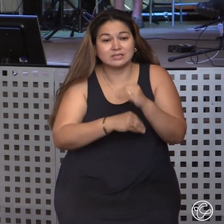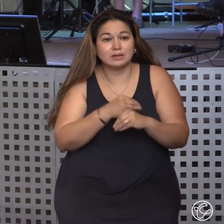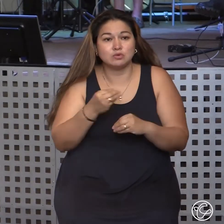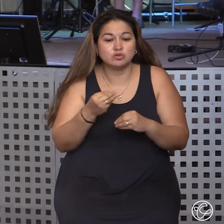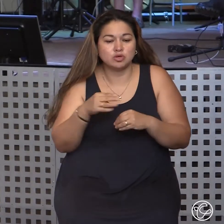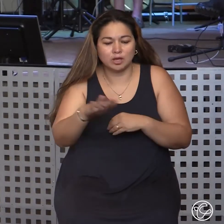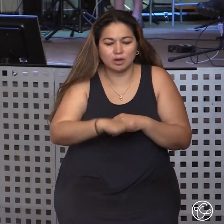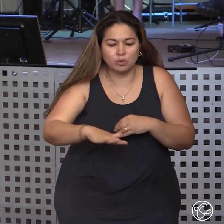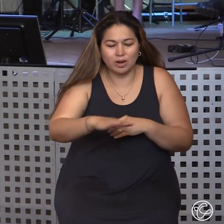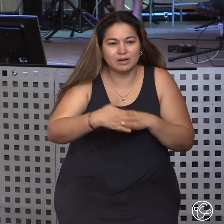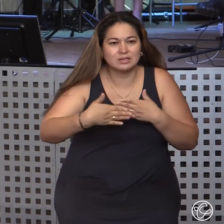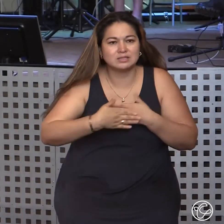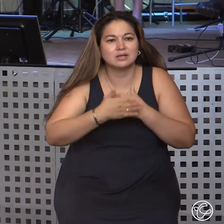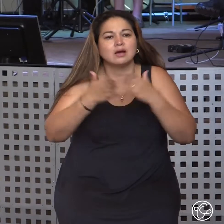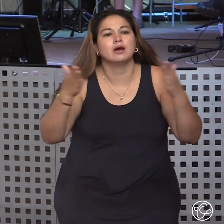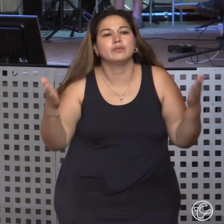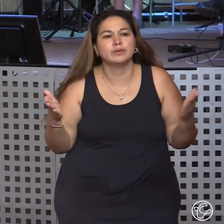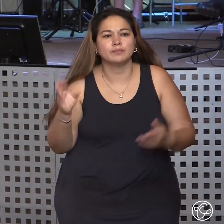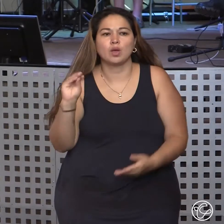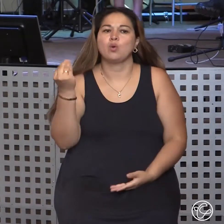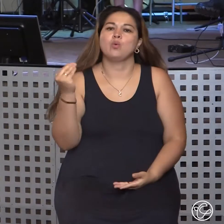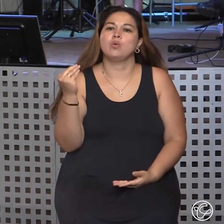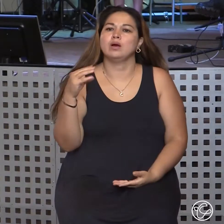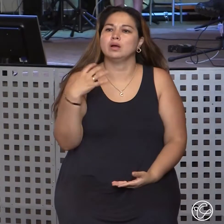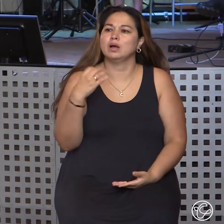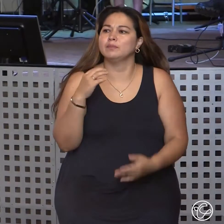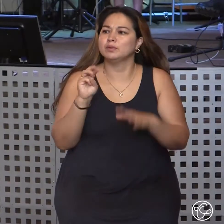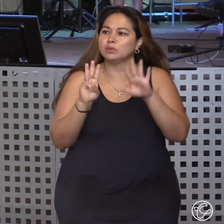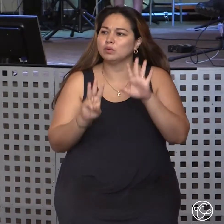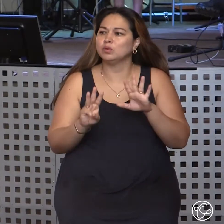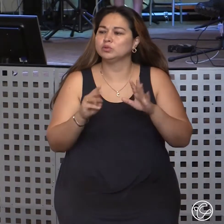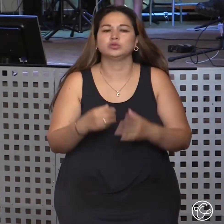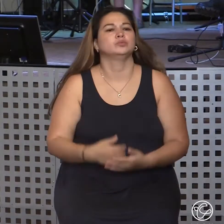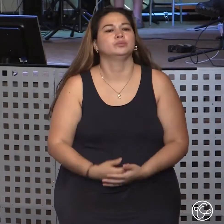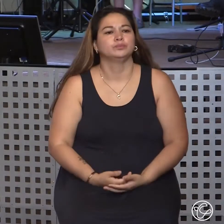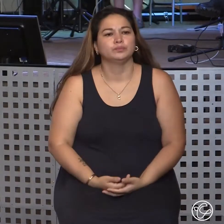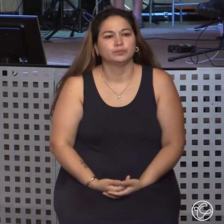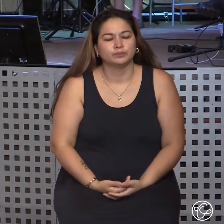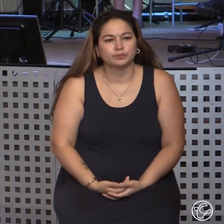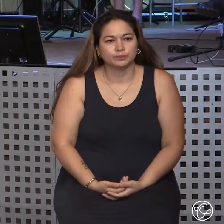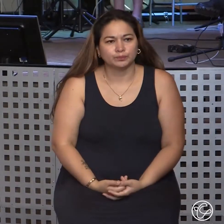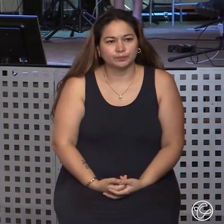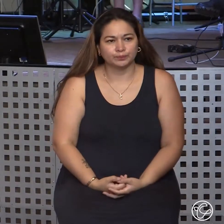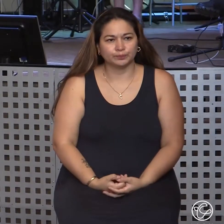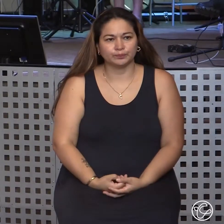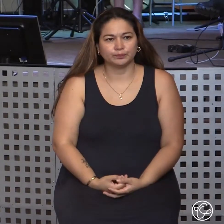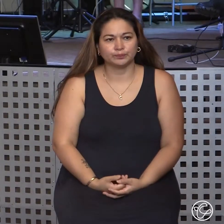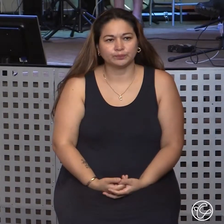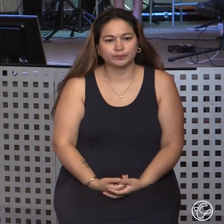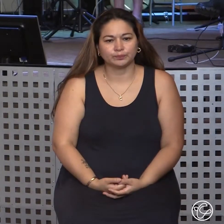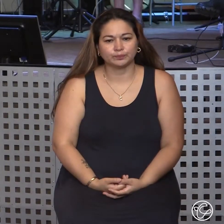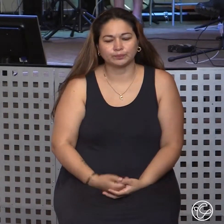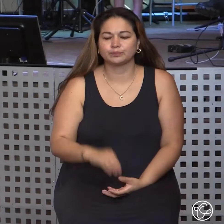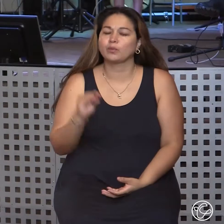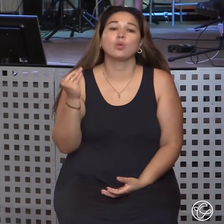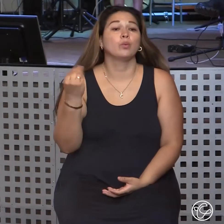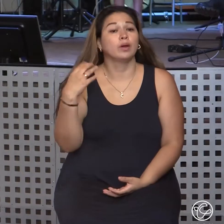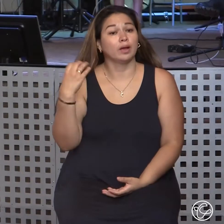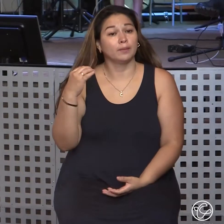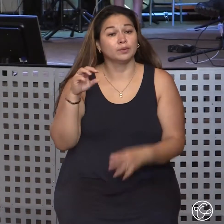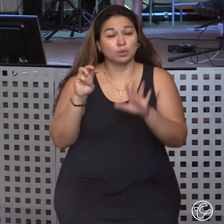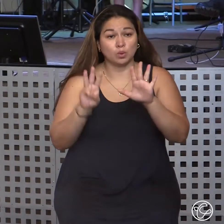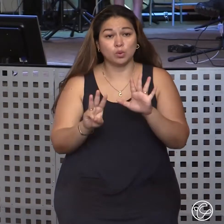Juan capítulo 8. Yo también lo refiero rápidamente para no leer todo el tema, pero Juan capítulo